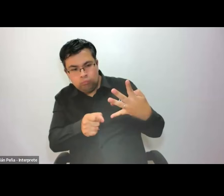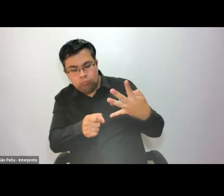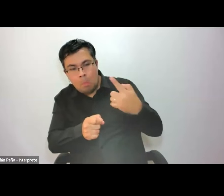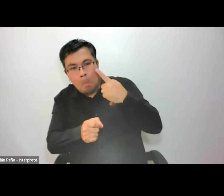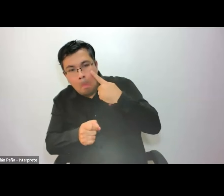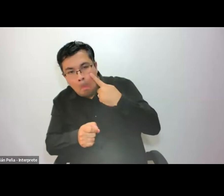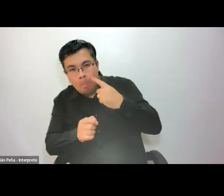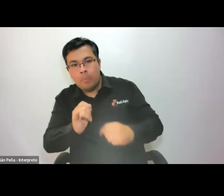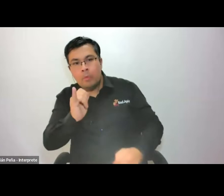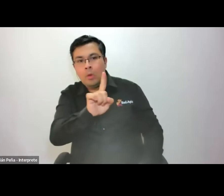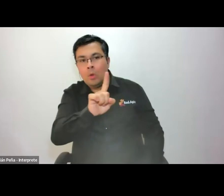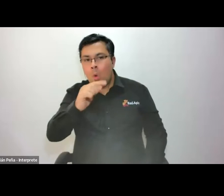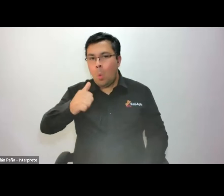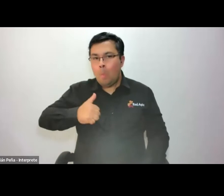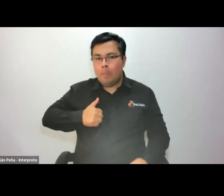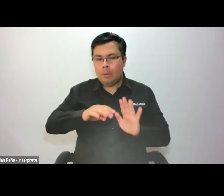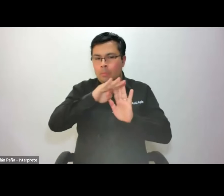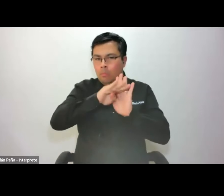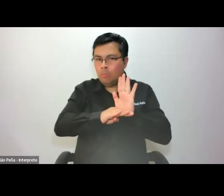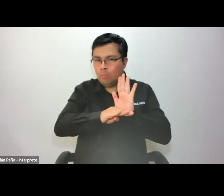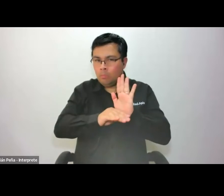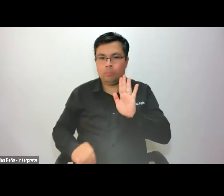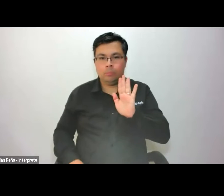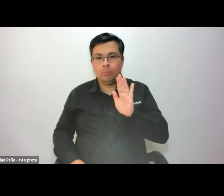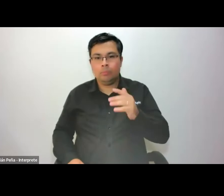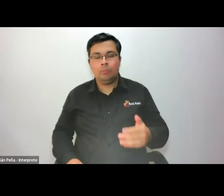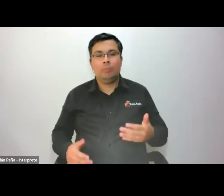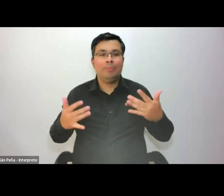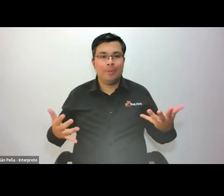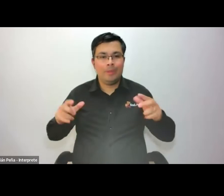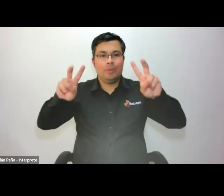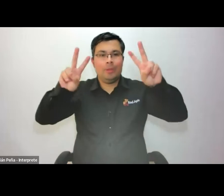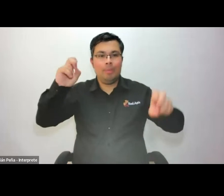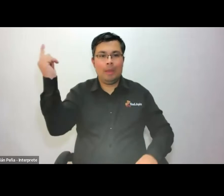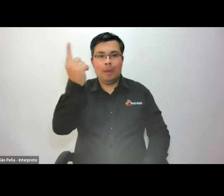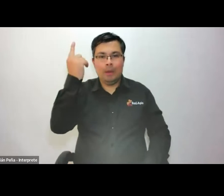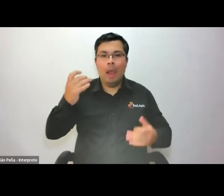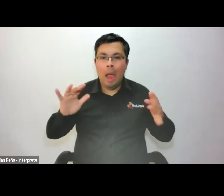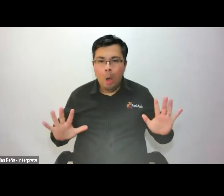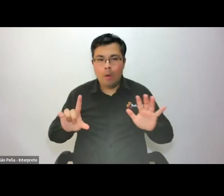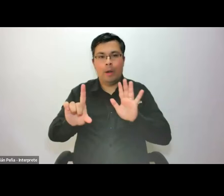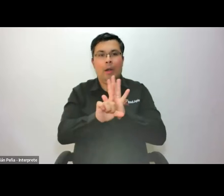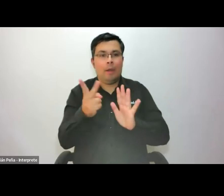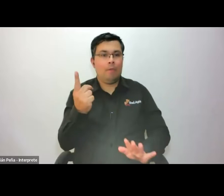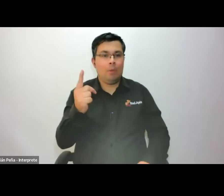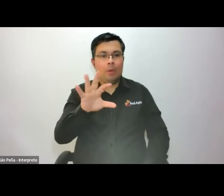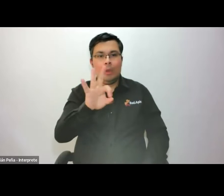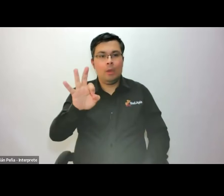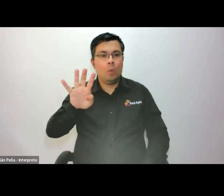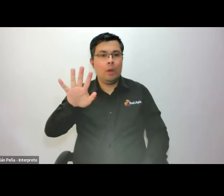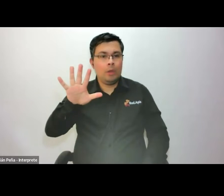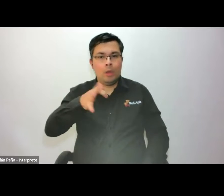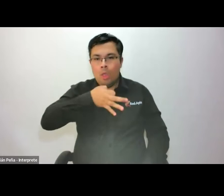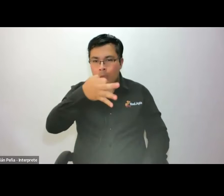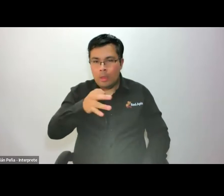Y eso en términos generales. Ahora, en particular, la ley 20.545 establece algunas obligaciones